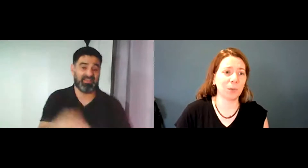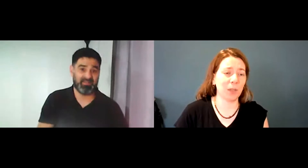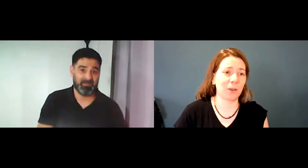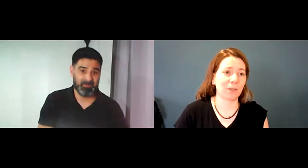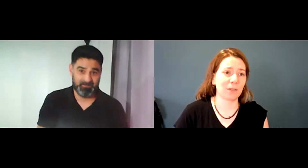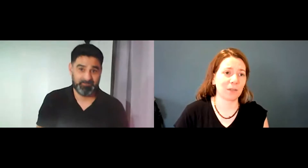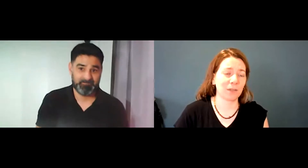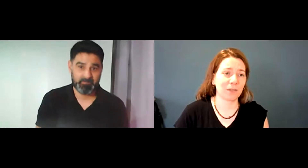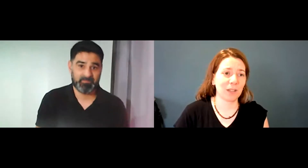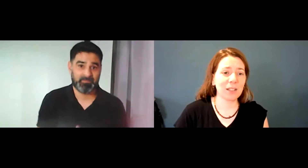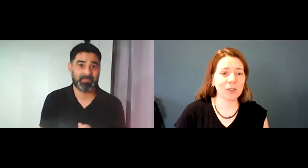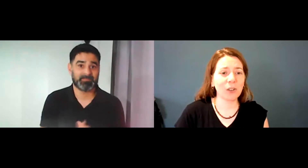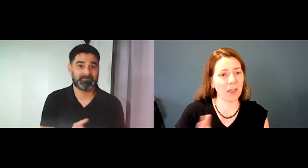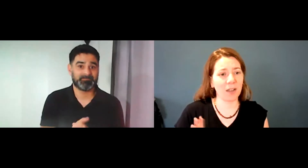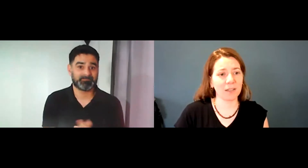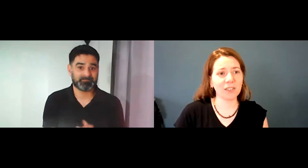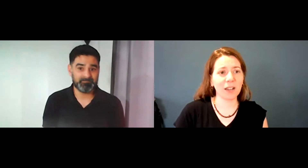tuvieron. Eso queda, está ahí.